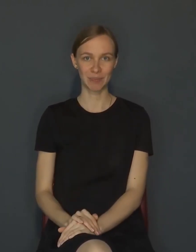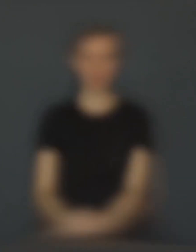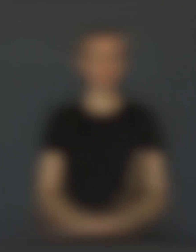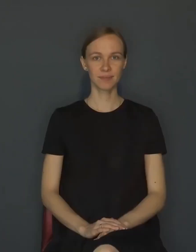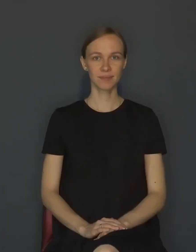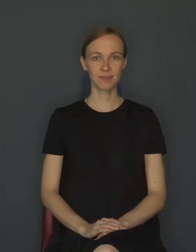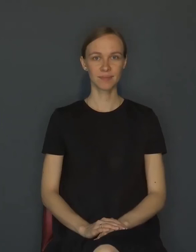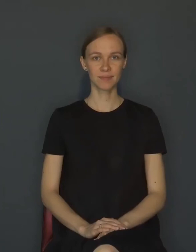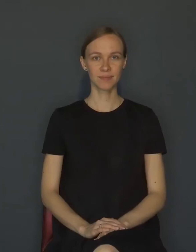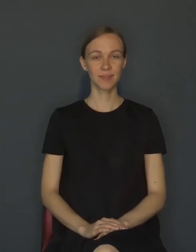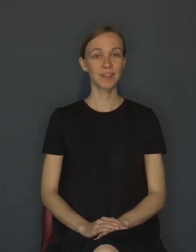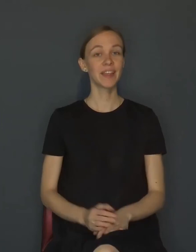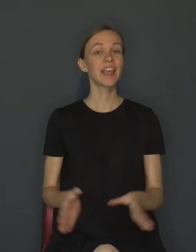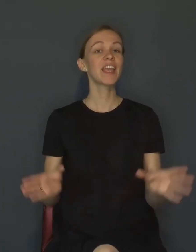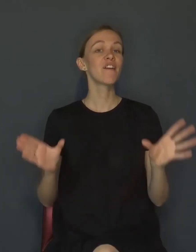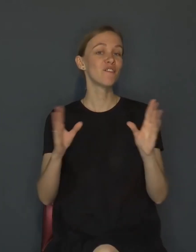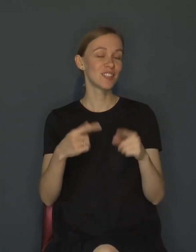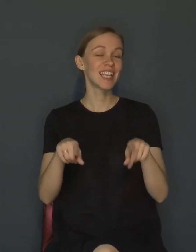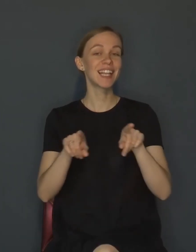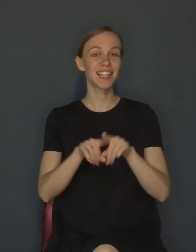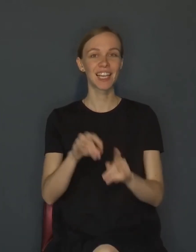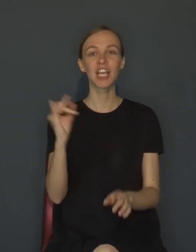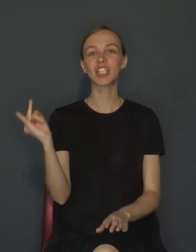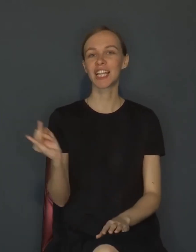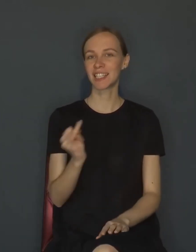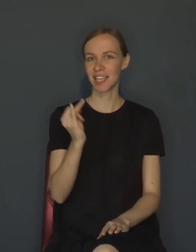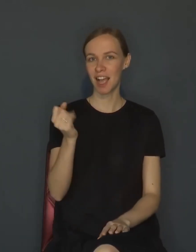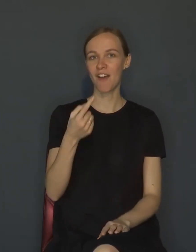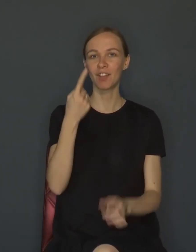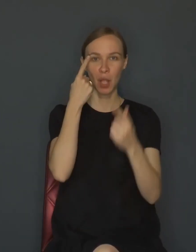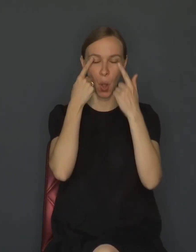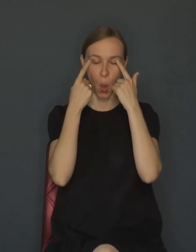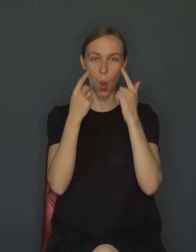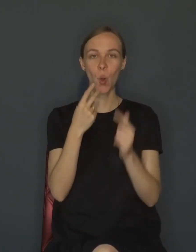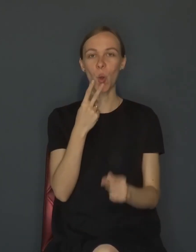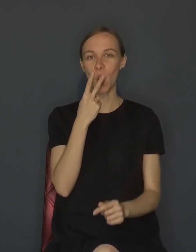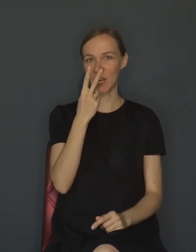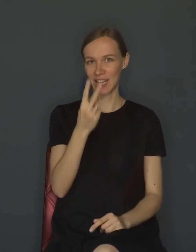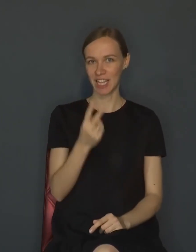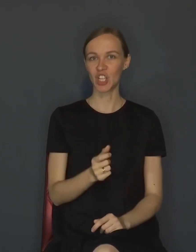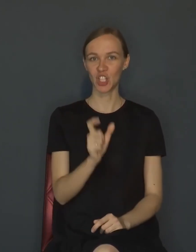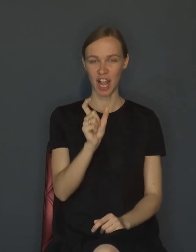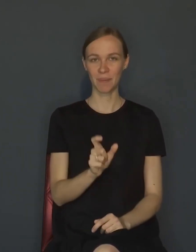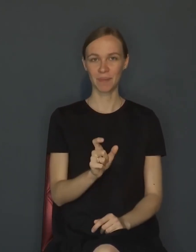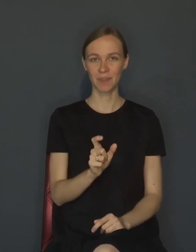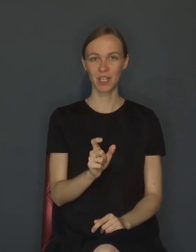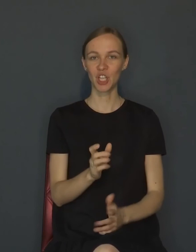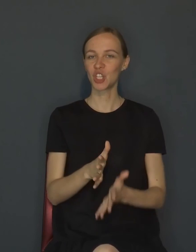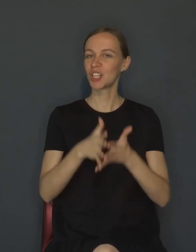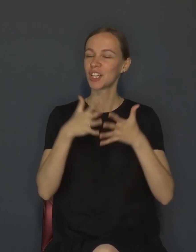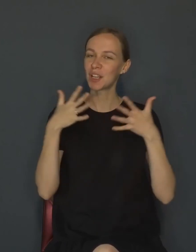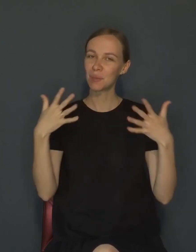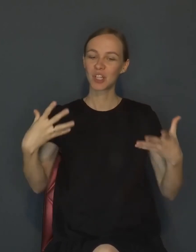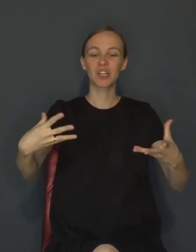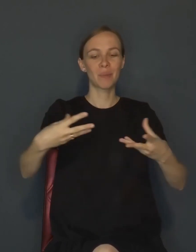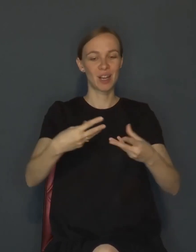І все-таки зацікавлене око глядача чи не найбільше притягують дві